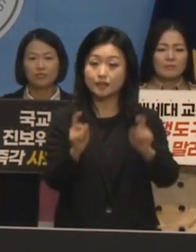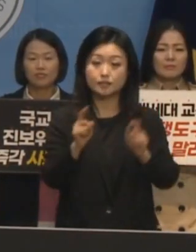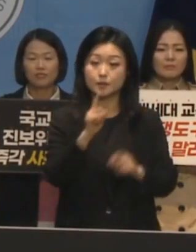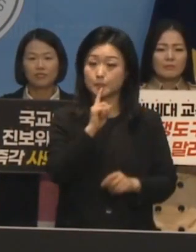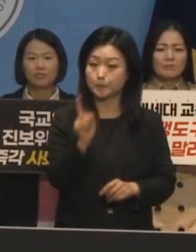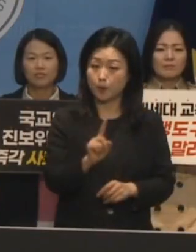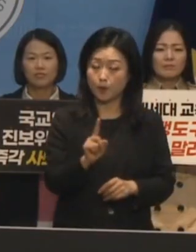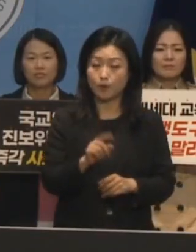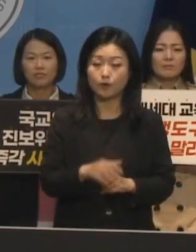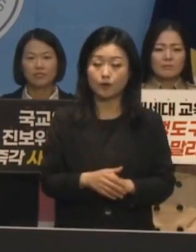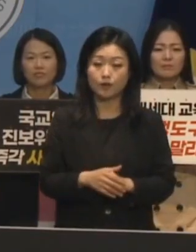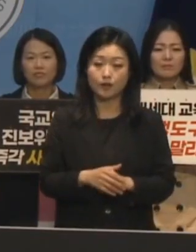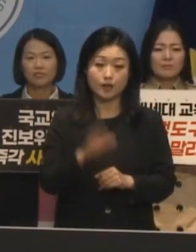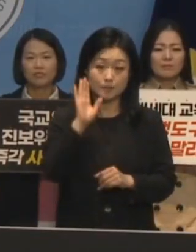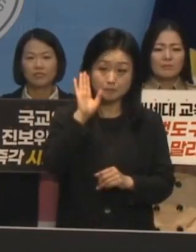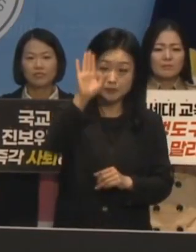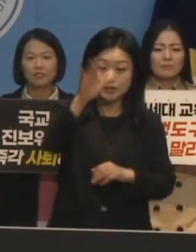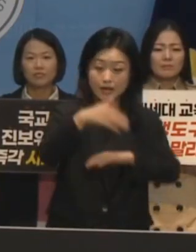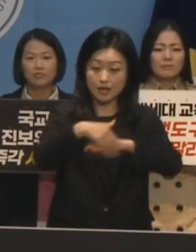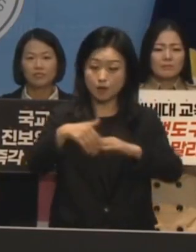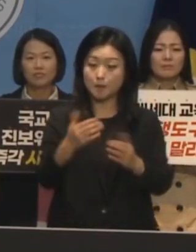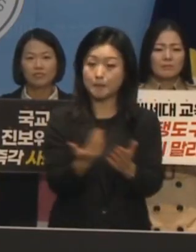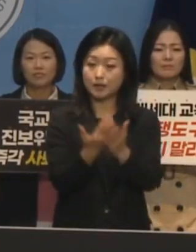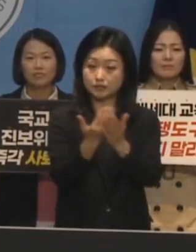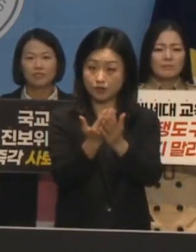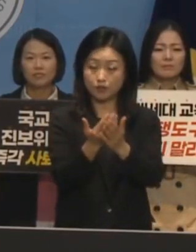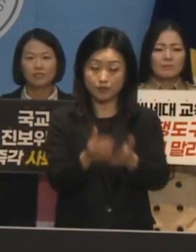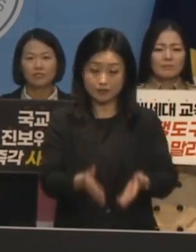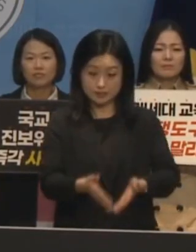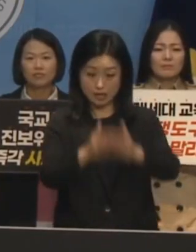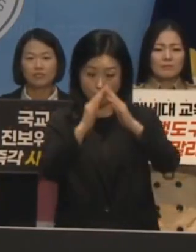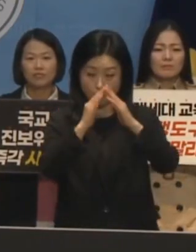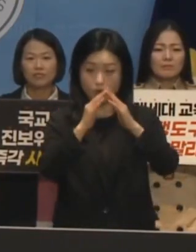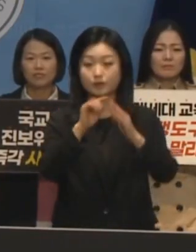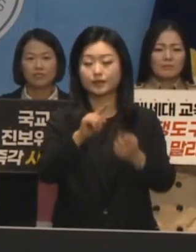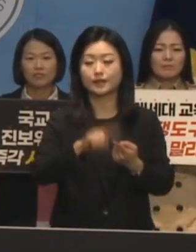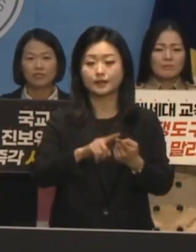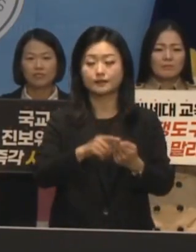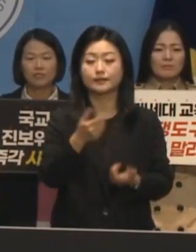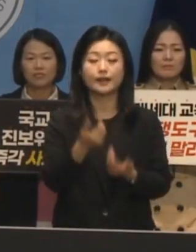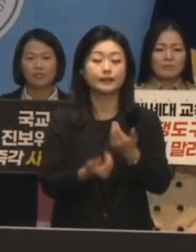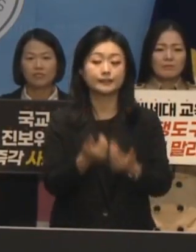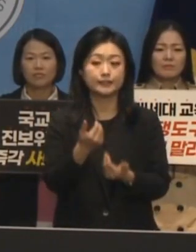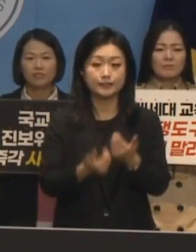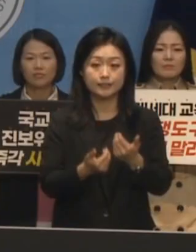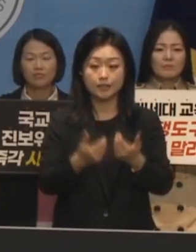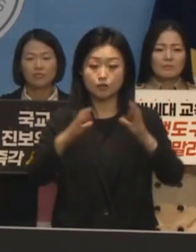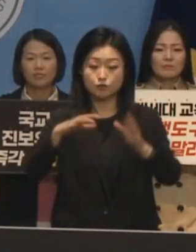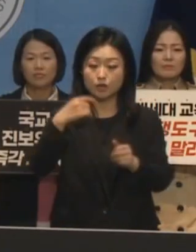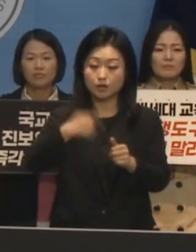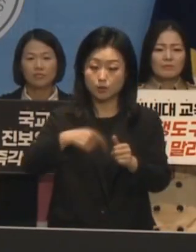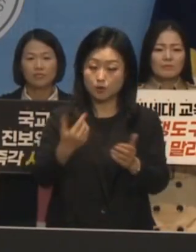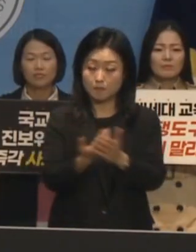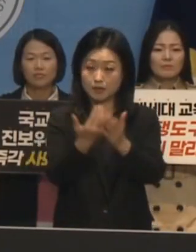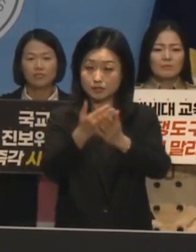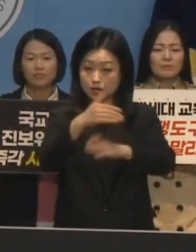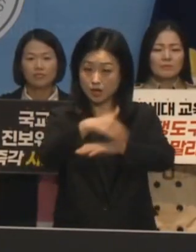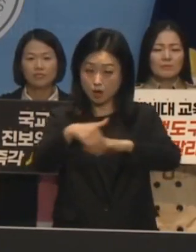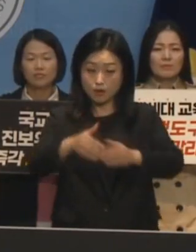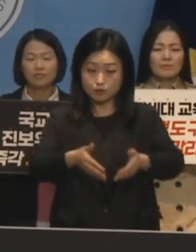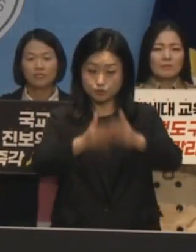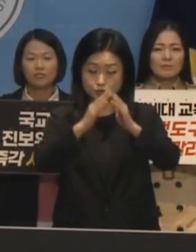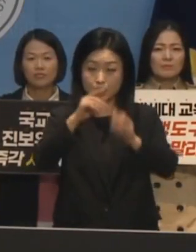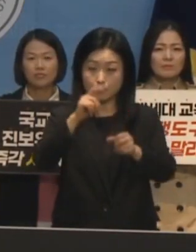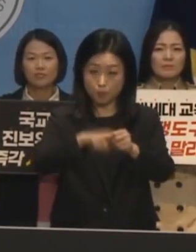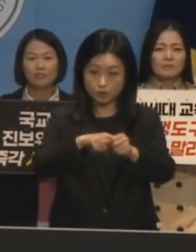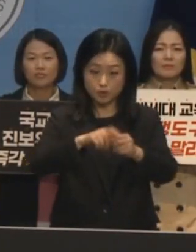쟁점은 중장기 국가교육발전계획 수립이다. 중장기 국가교육발전계획을 수립하기 위한